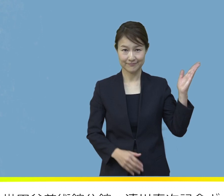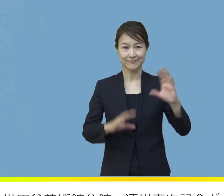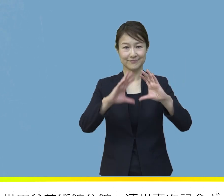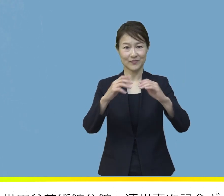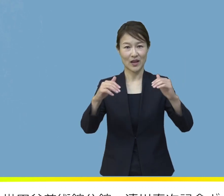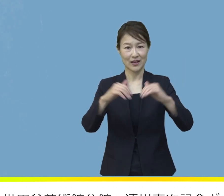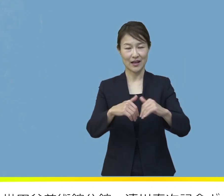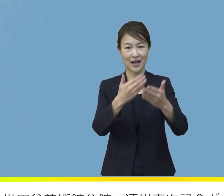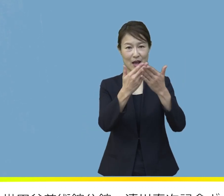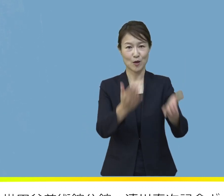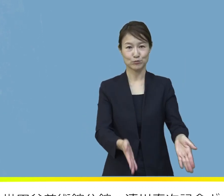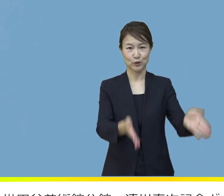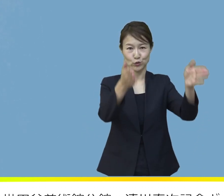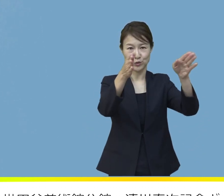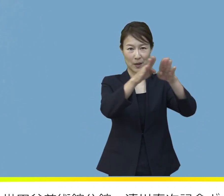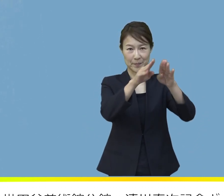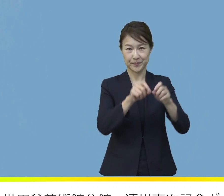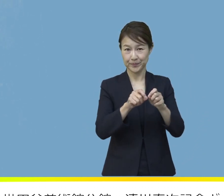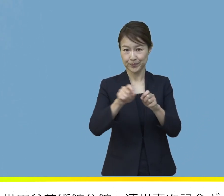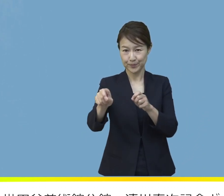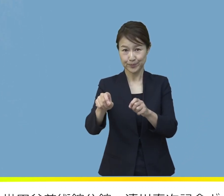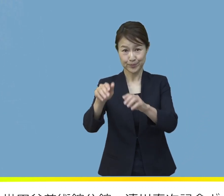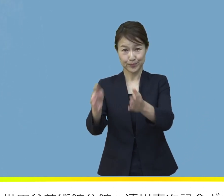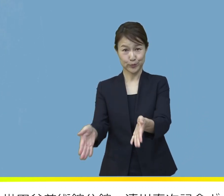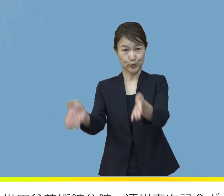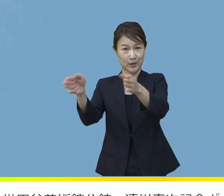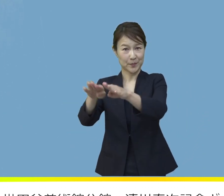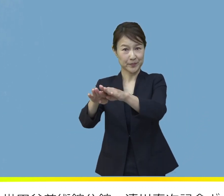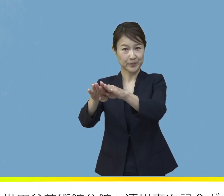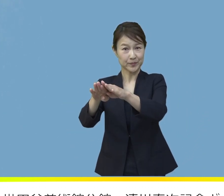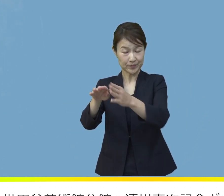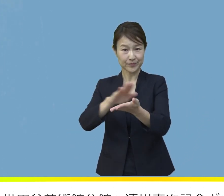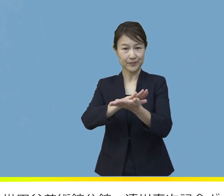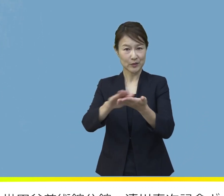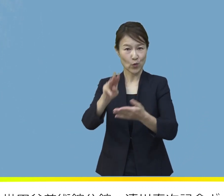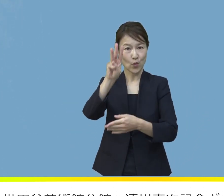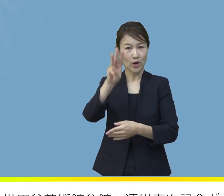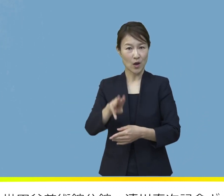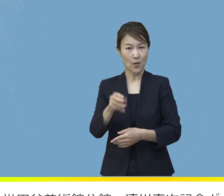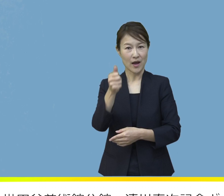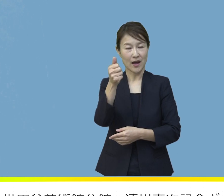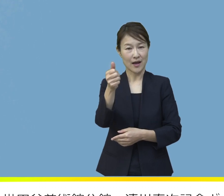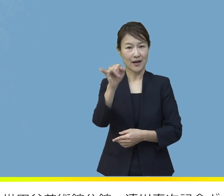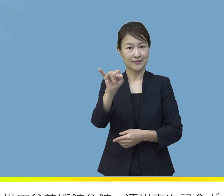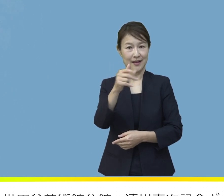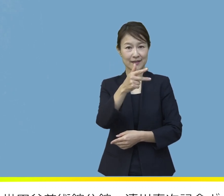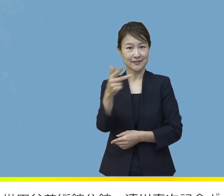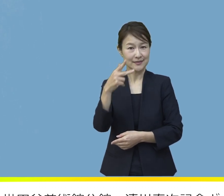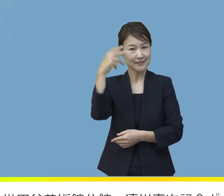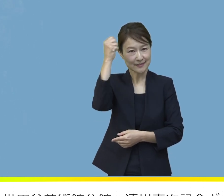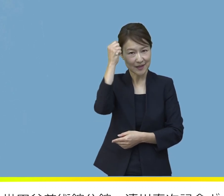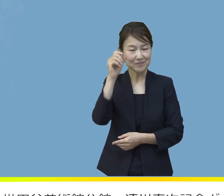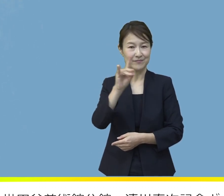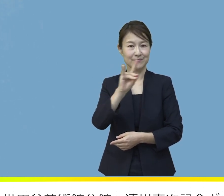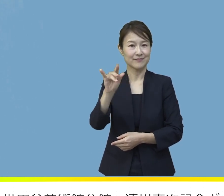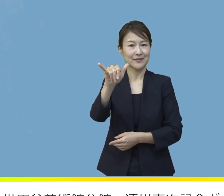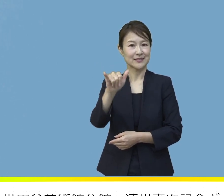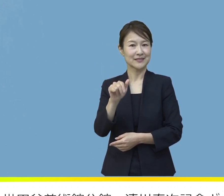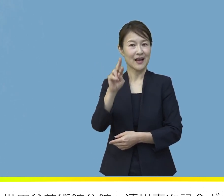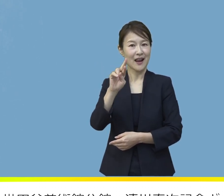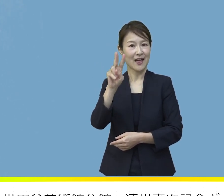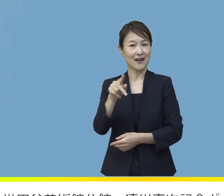世田谷美術館の分館清川泰治記念ギャラリーでは現在